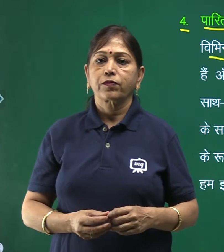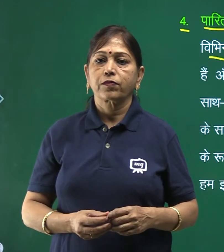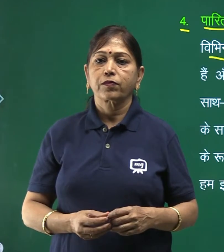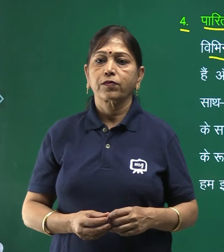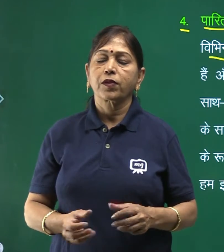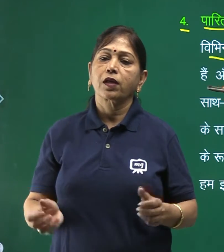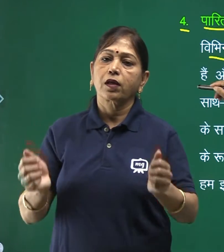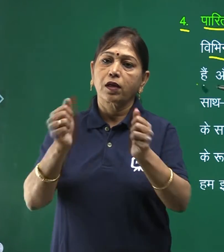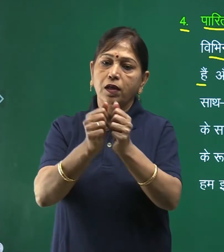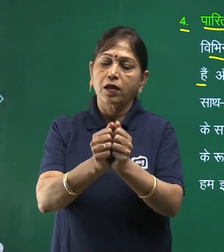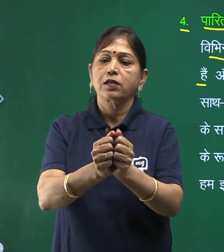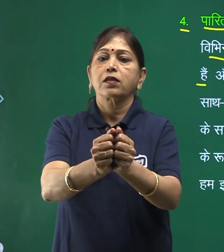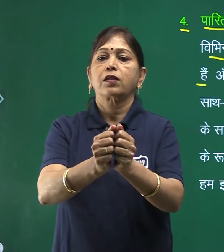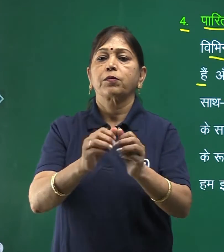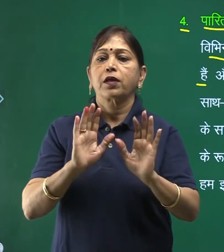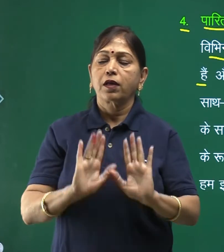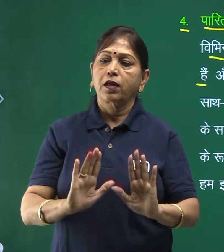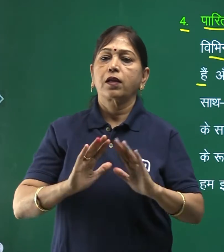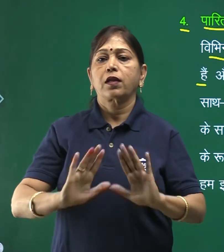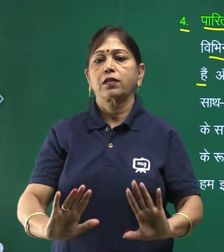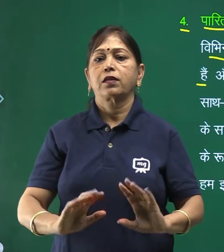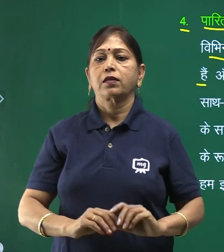एक साथ रहते हैं